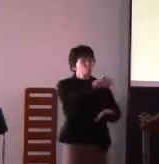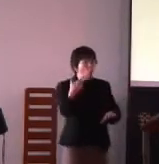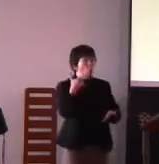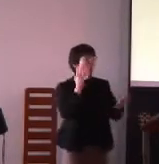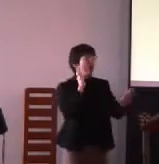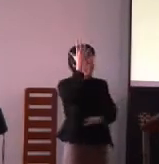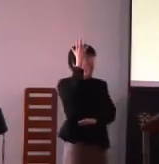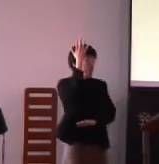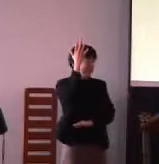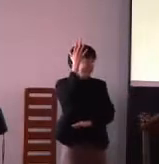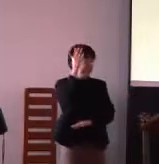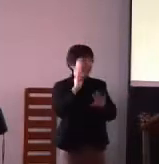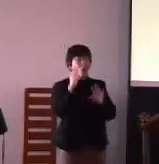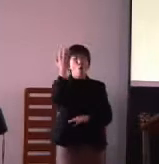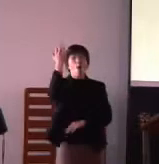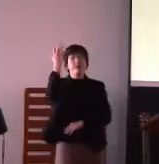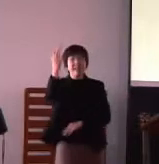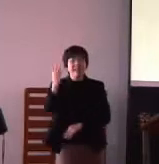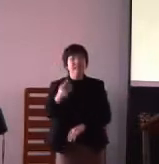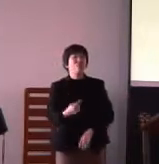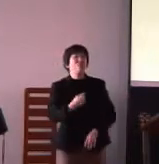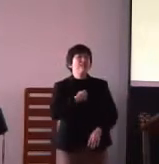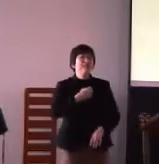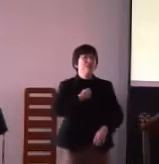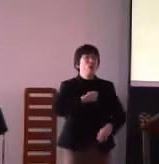火曜日ですね、火曜日には引っ越しで